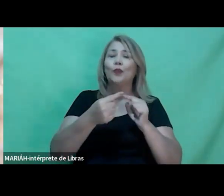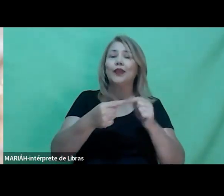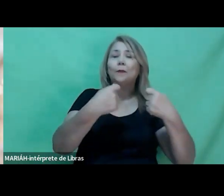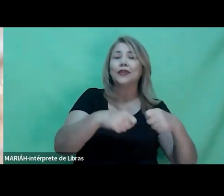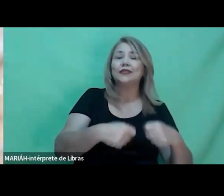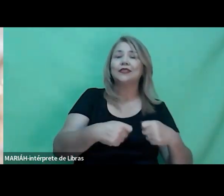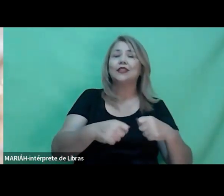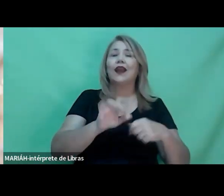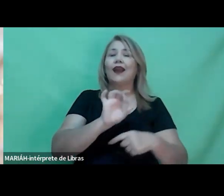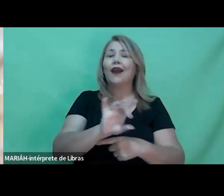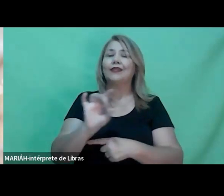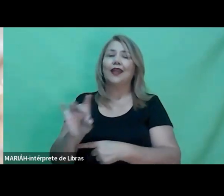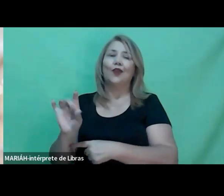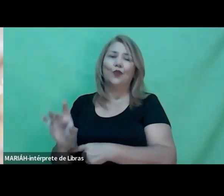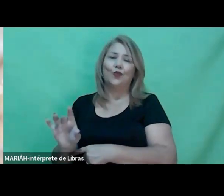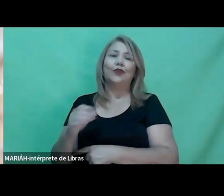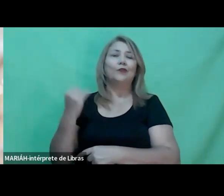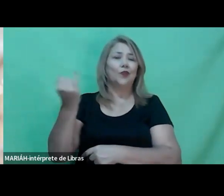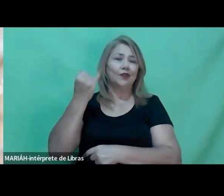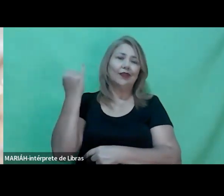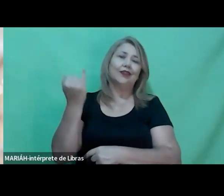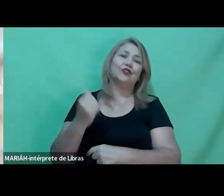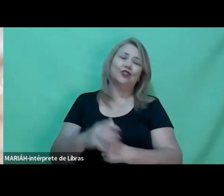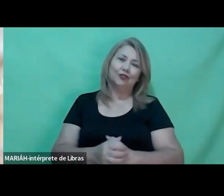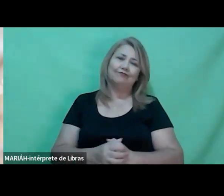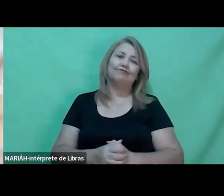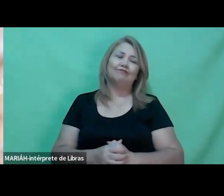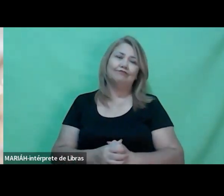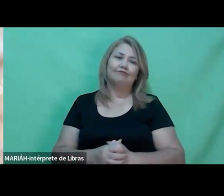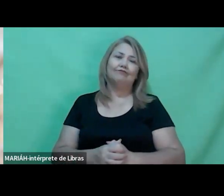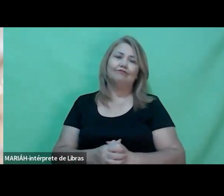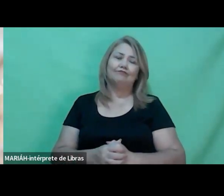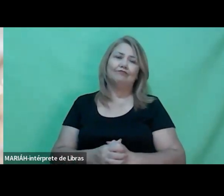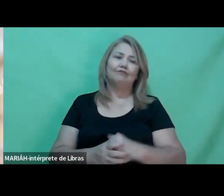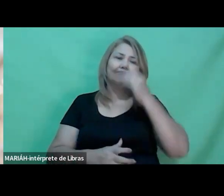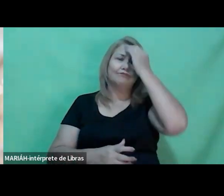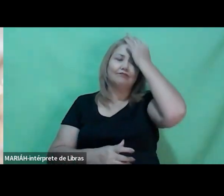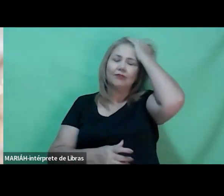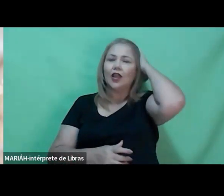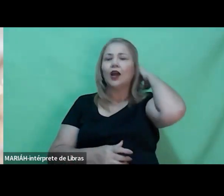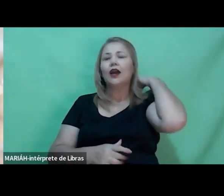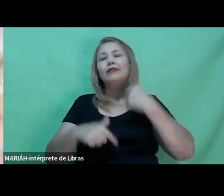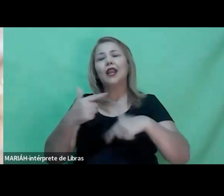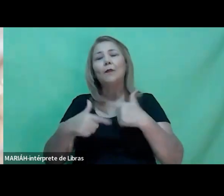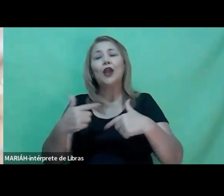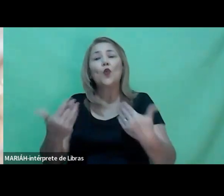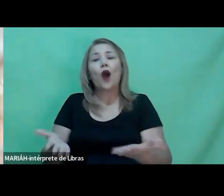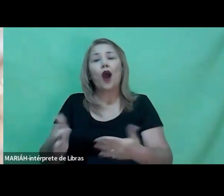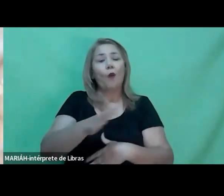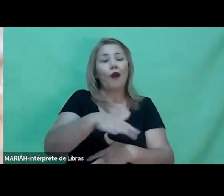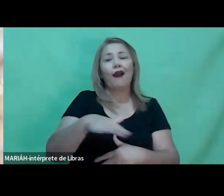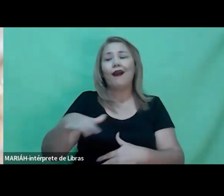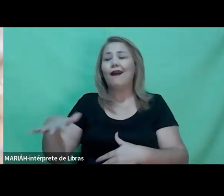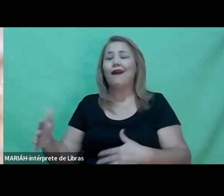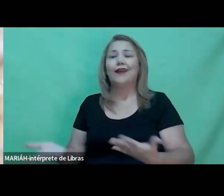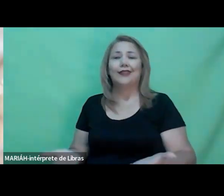quien es absolutamente importante para poder hacer un un buen trabajo en este campo de la descripción